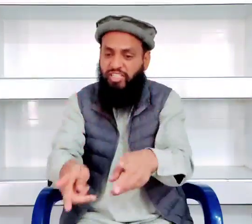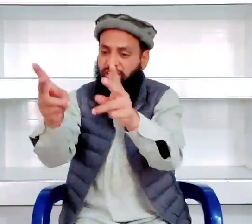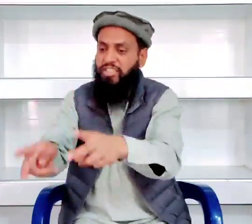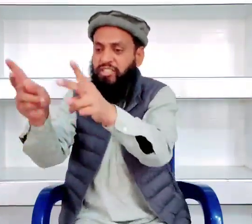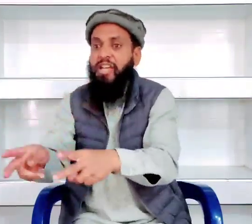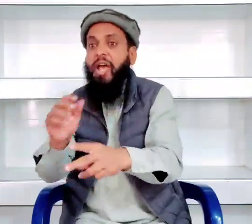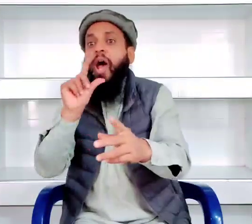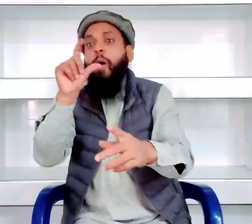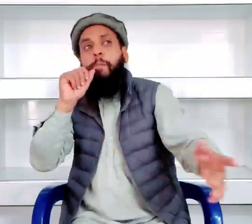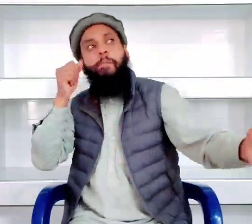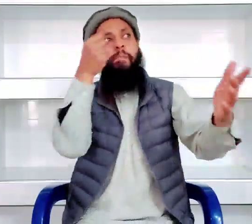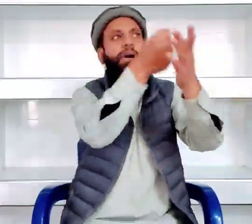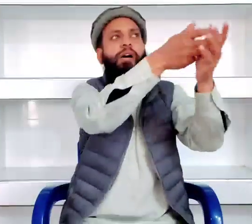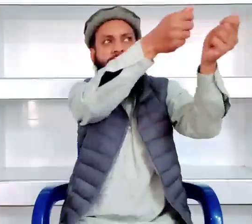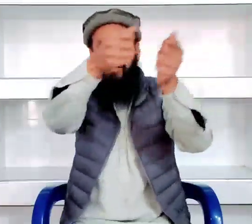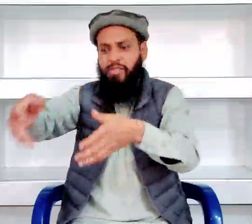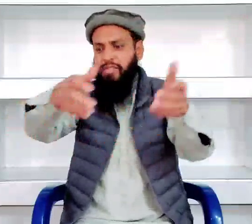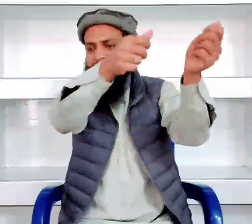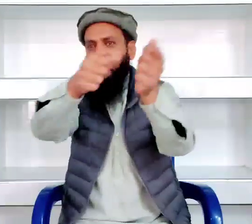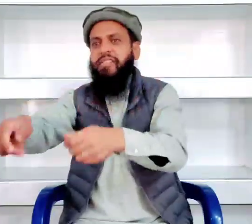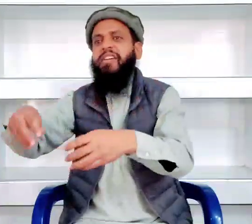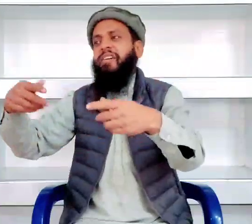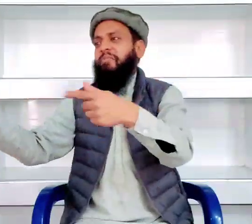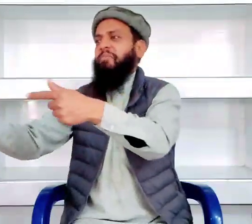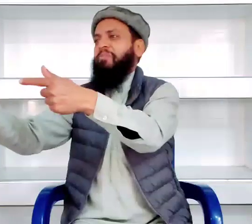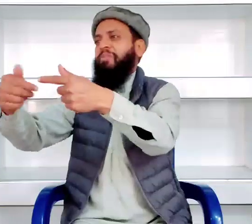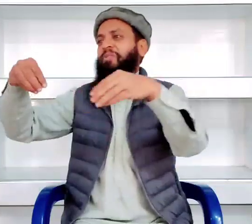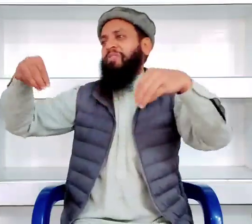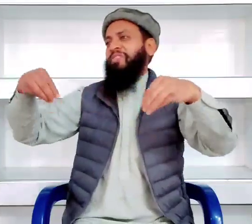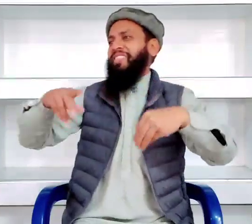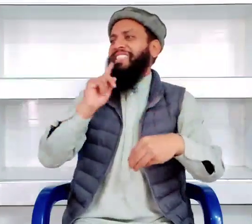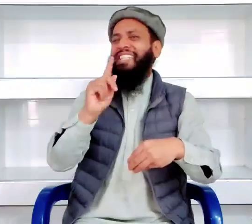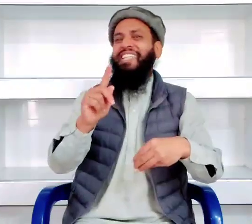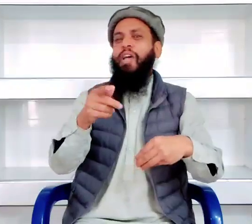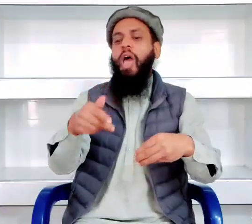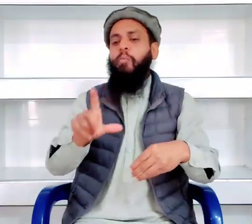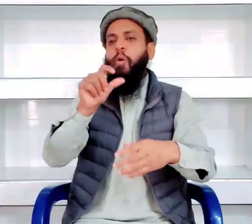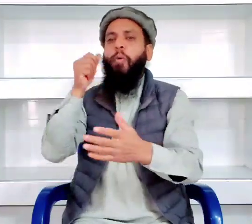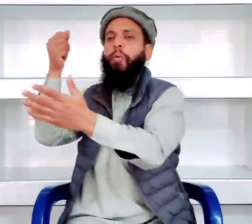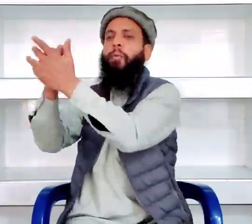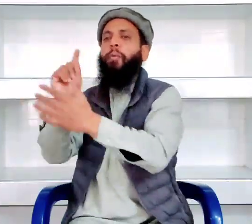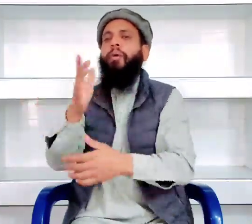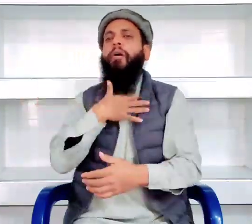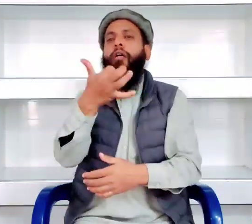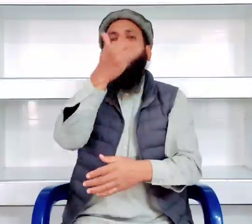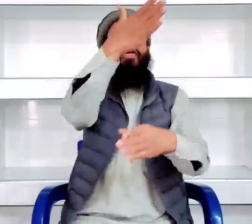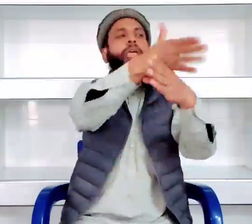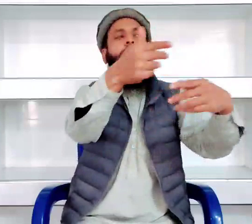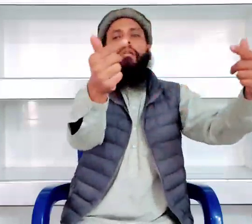ਜਿਹੜਾ ਆਵਾਮ ਨੂੰ ਹੋਏ ਔਰ ਉਹਨੂੰ ਉਹਦੀ ਜੋ ਮਿਹਨਤ ਹੈ ਉਹਨੂੰ ਮਿਲੇ ਇਸ ਵਾਸਤੇ ਦੋਨੋਂ ਸੂਰਤਾਂ ਦੇ ਅੰਦਰ ਆਵਾਮ ਦਾ ਨੁਕਸਾਨ